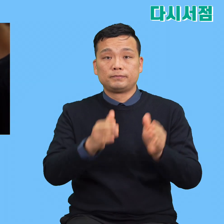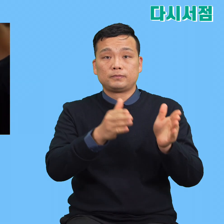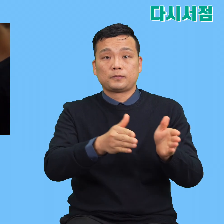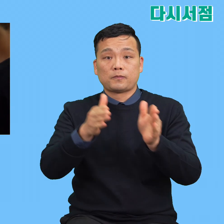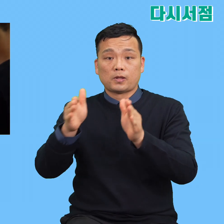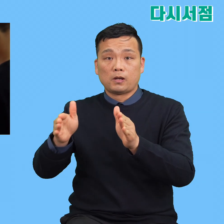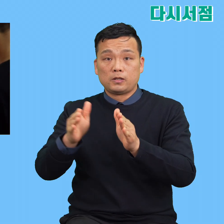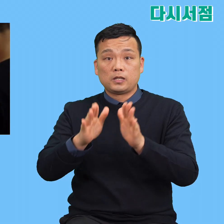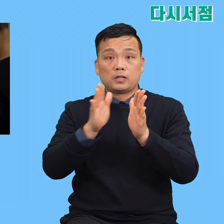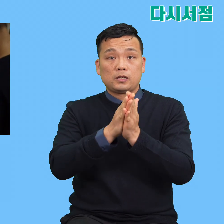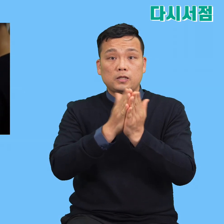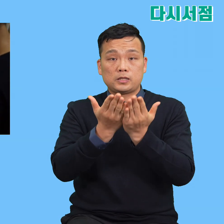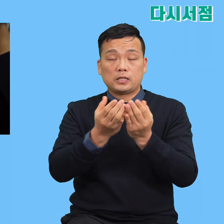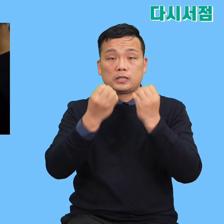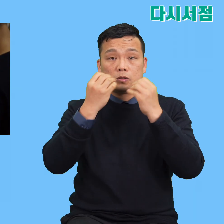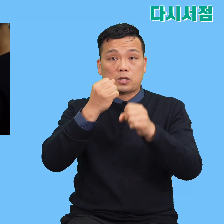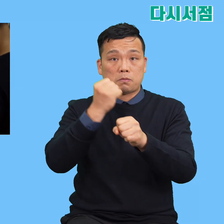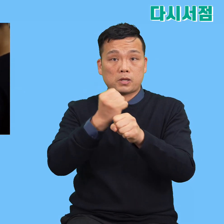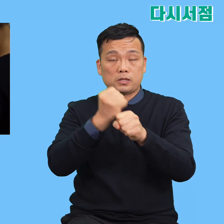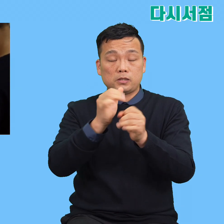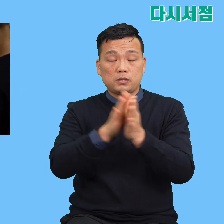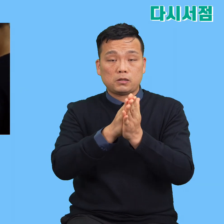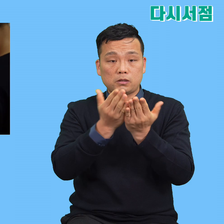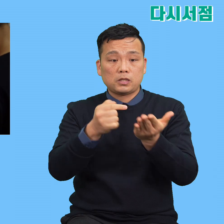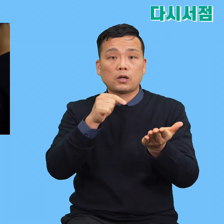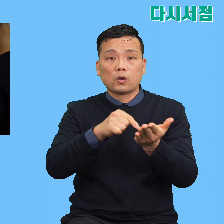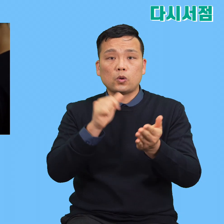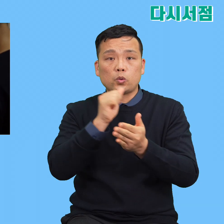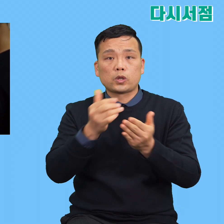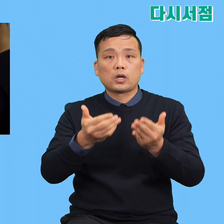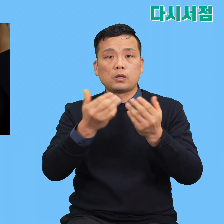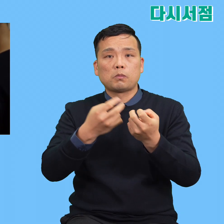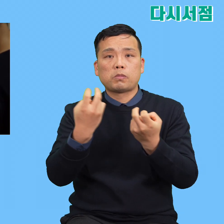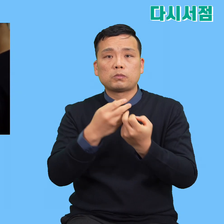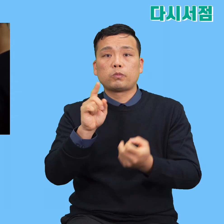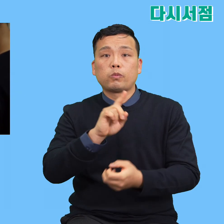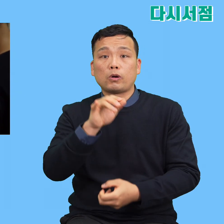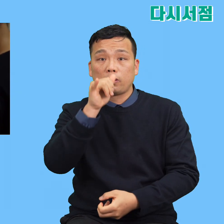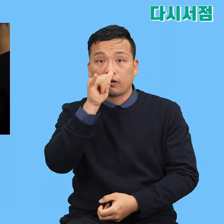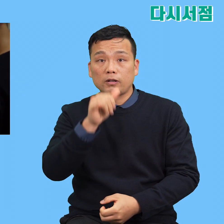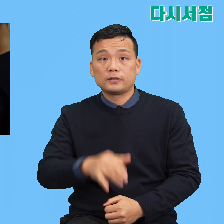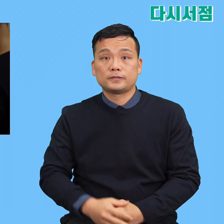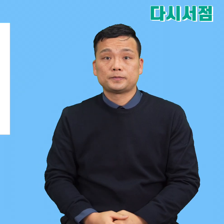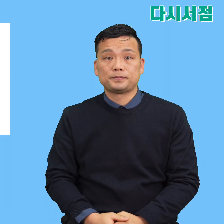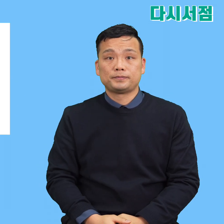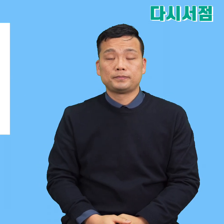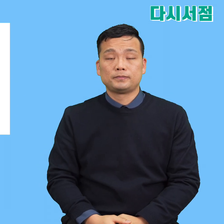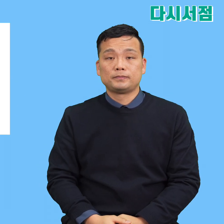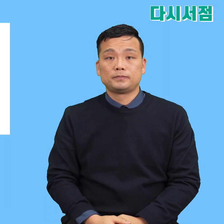그렇다면 이 세상에 갓 태어난 책은 어떻게 소개하고 알릴 수 있을까요?